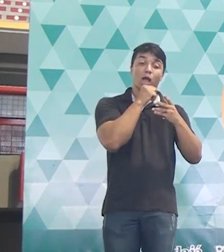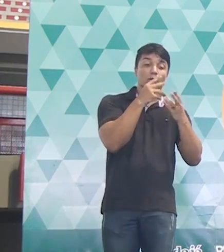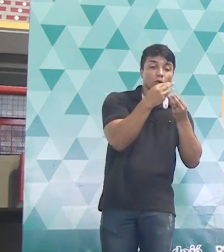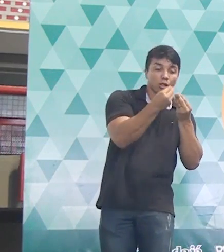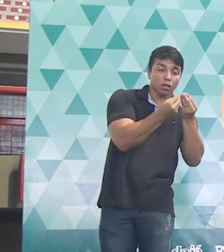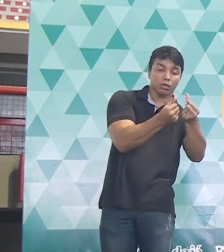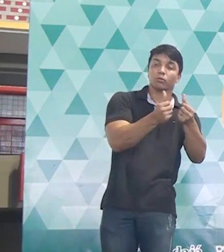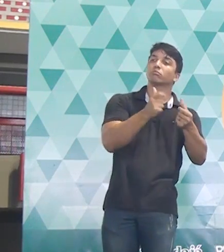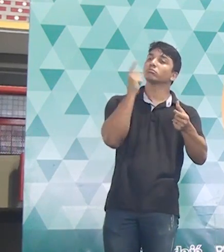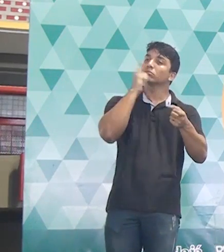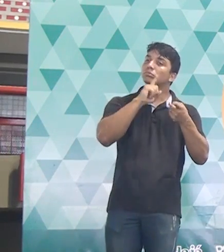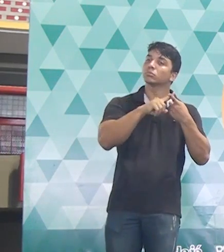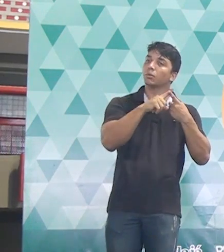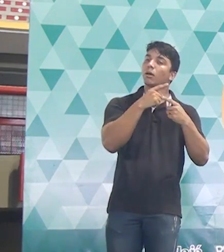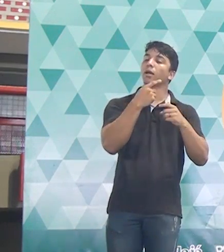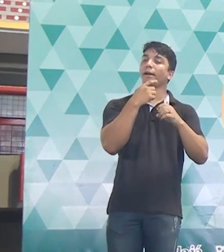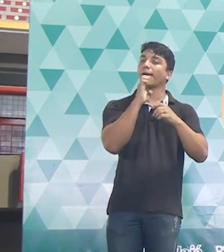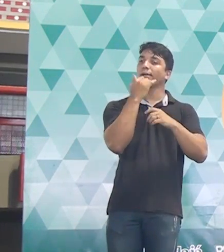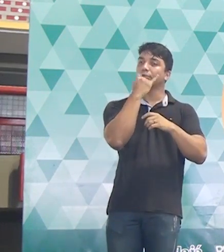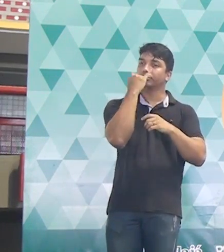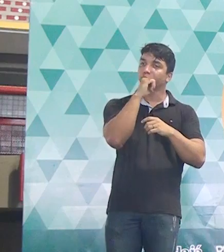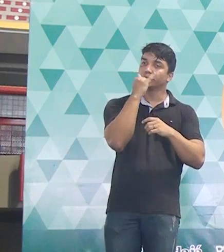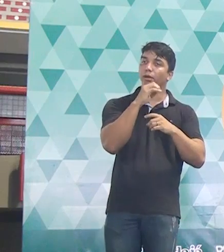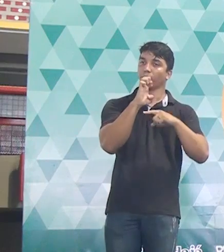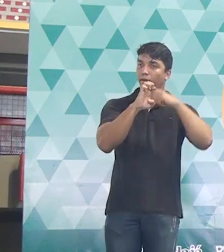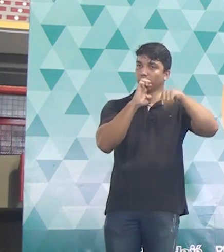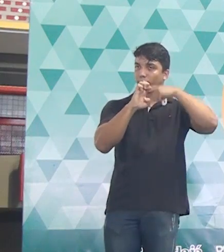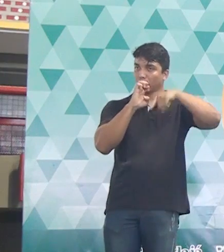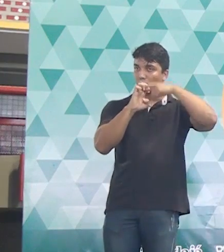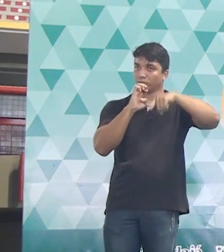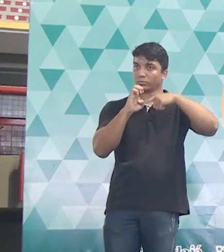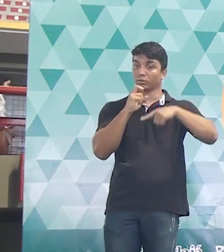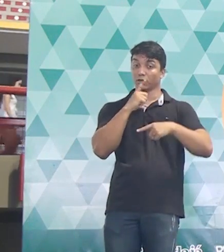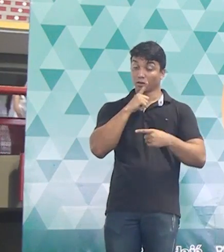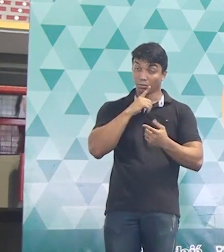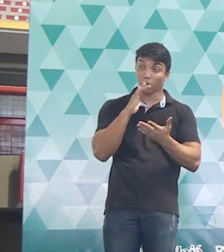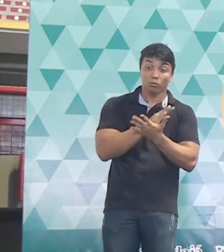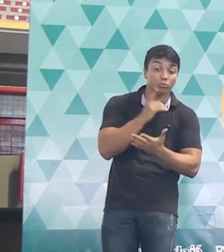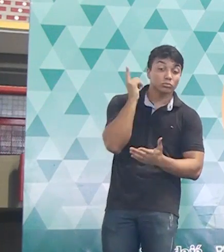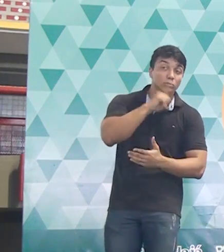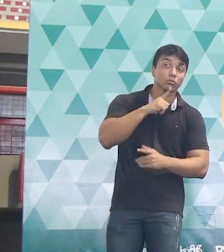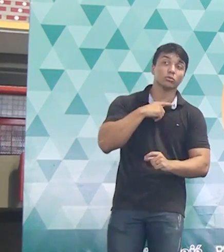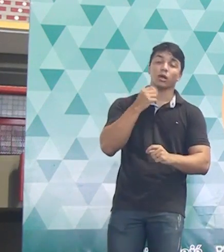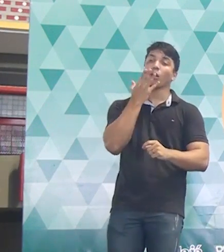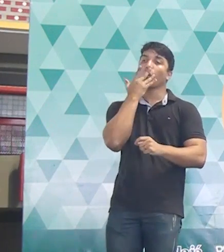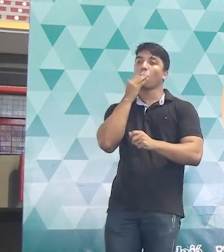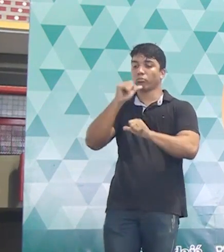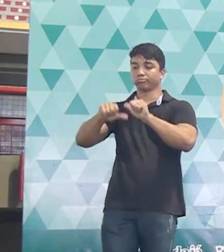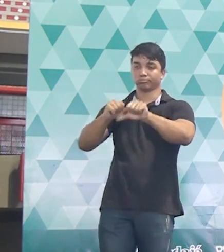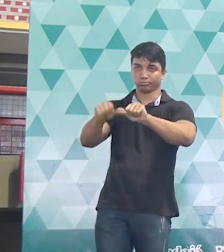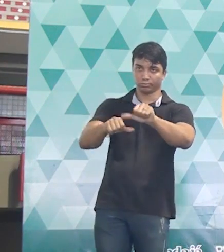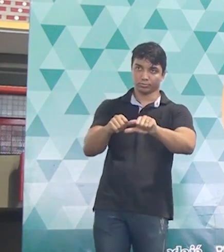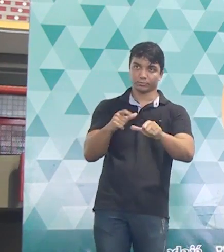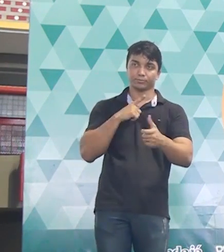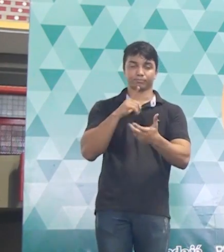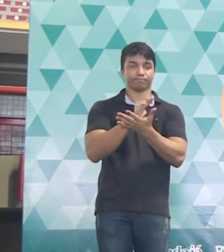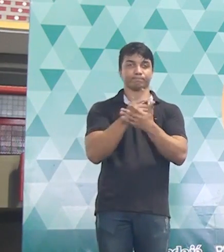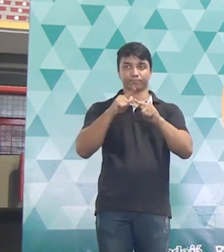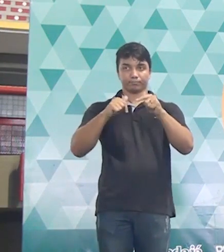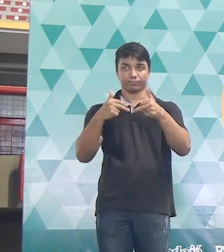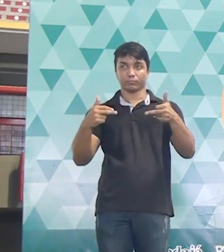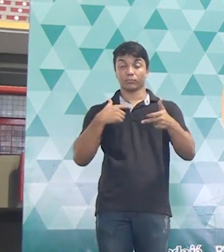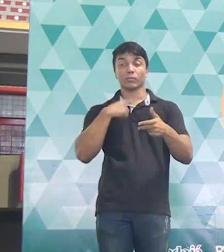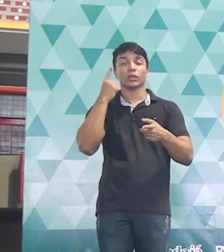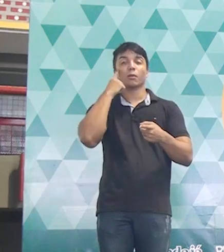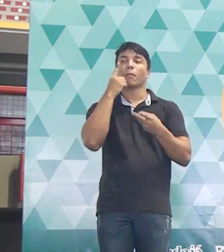conduzem eletricidade. Também são substâncias que mudam a cor de certos materiais, chamados indicadores. E quanto